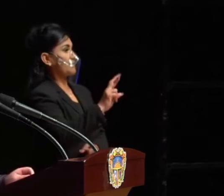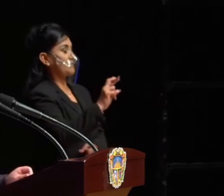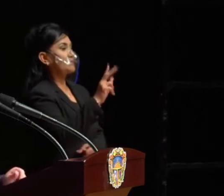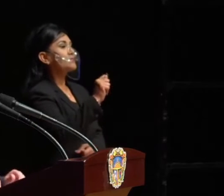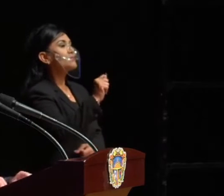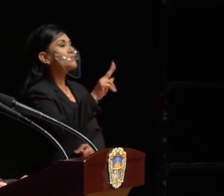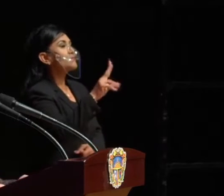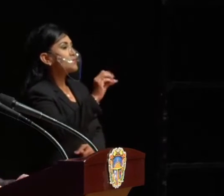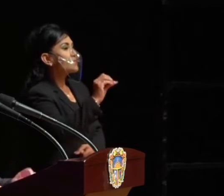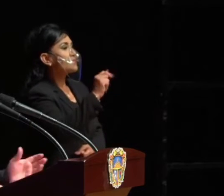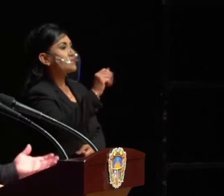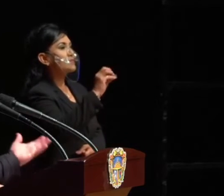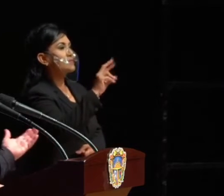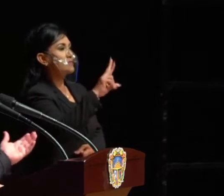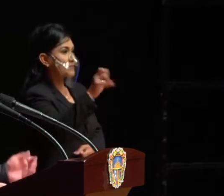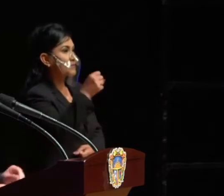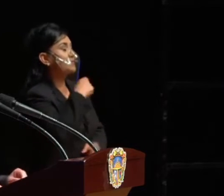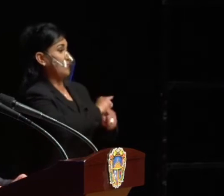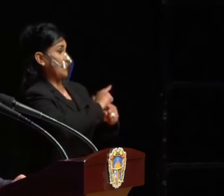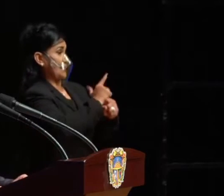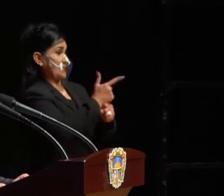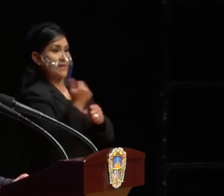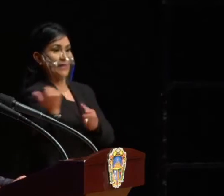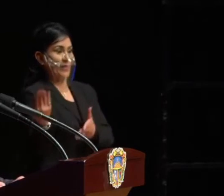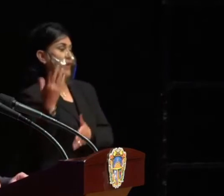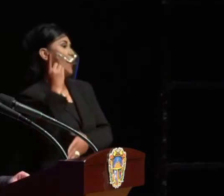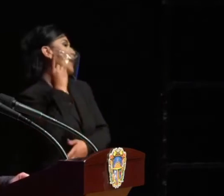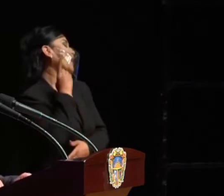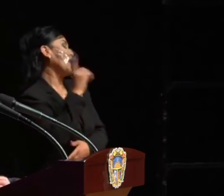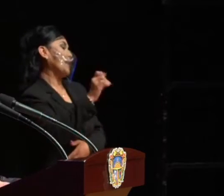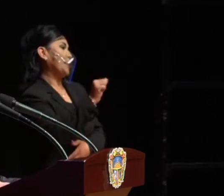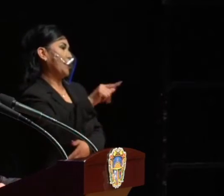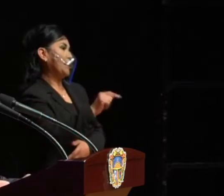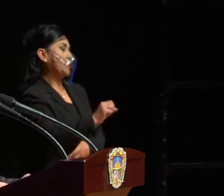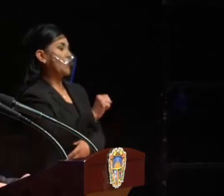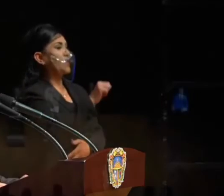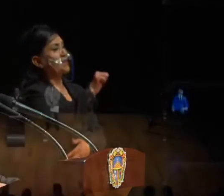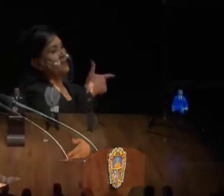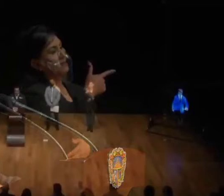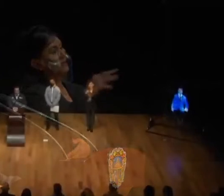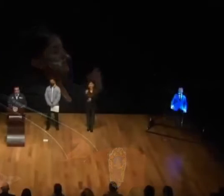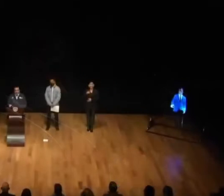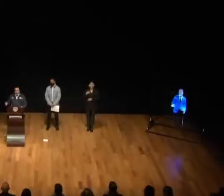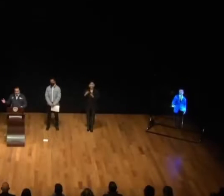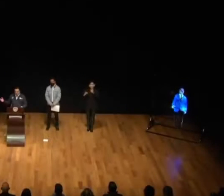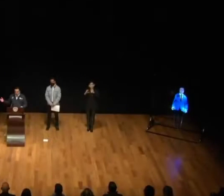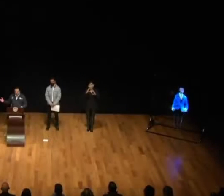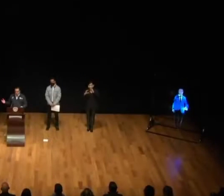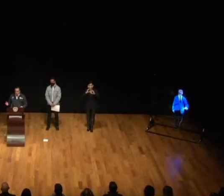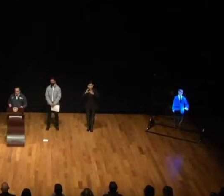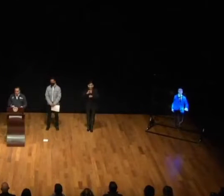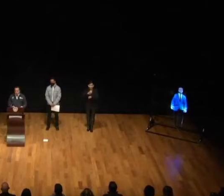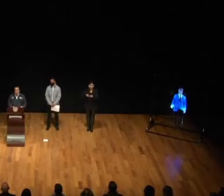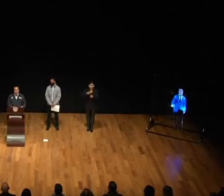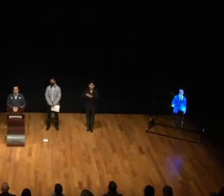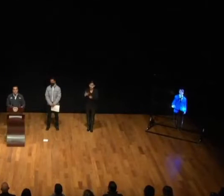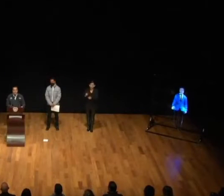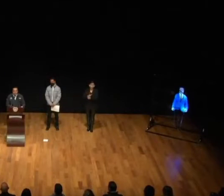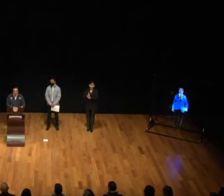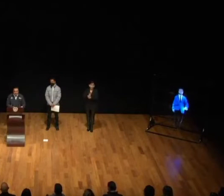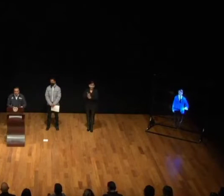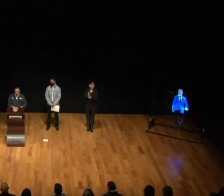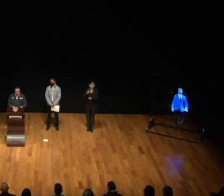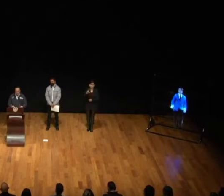secretario de Desarrollo Humano y Social, a Dante Aguilar, director general de Comunicación Social, al licenciado Rodrigo